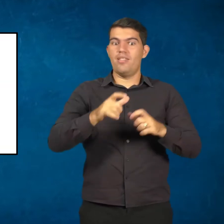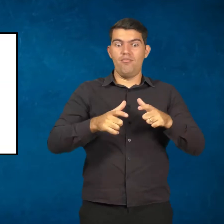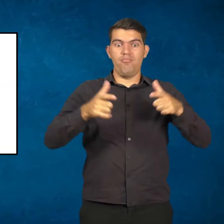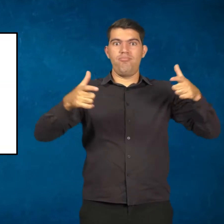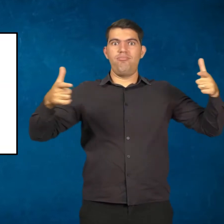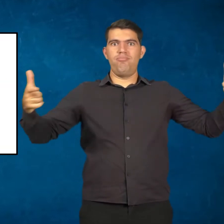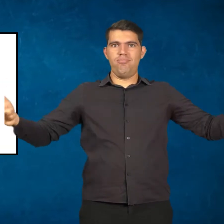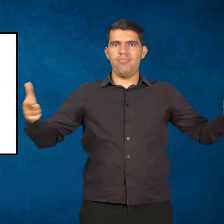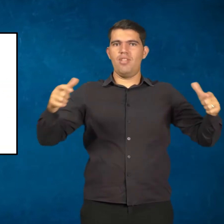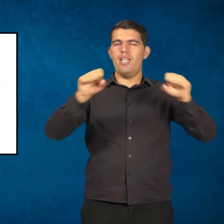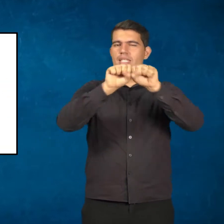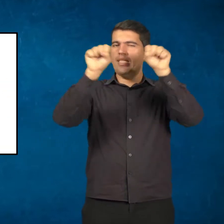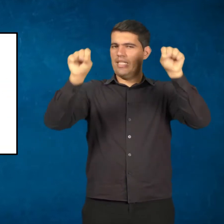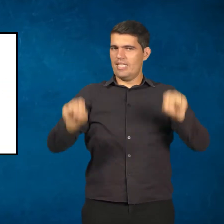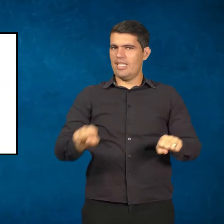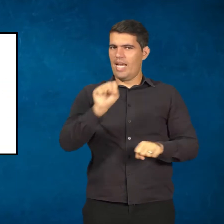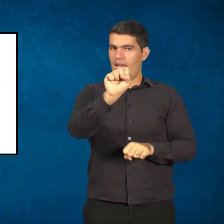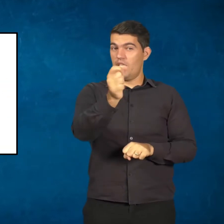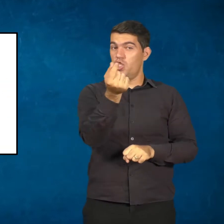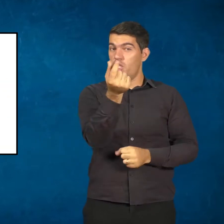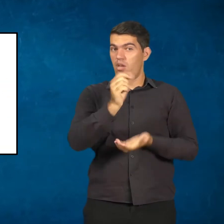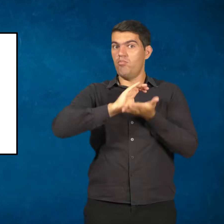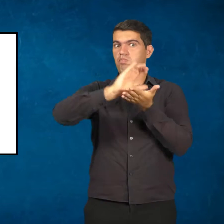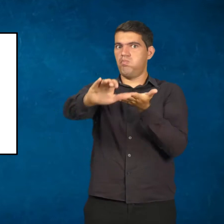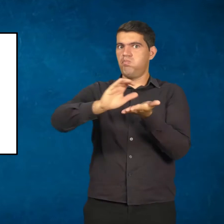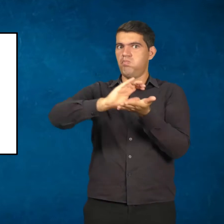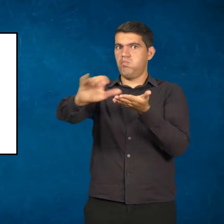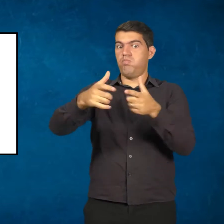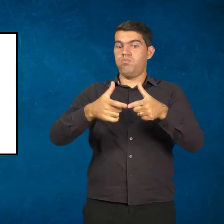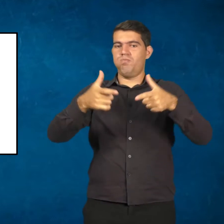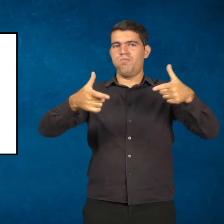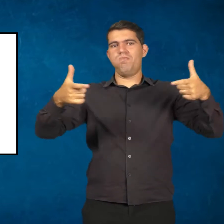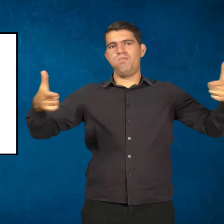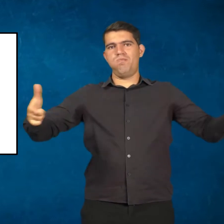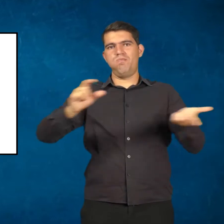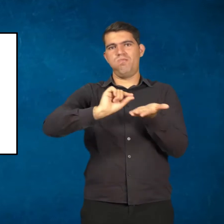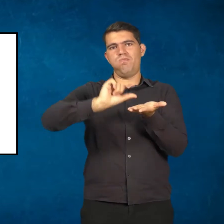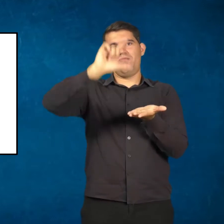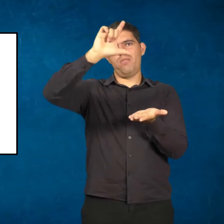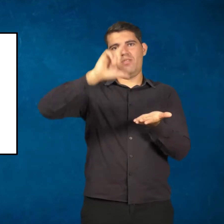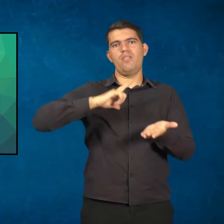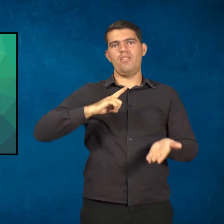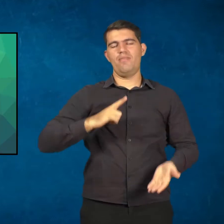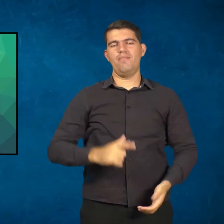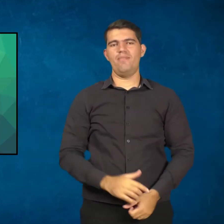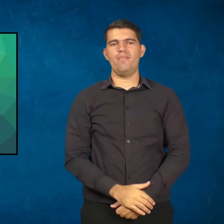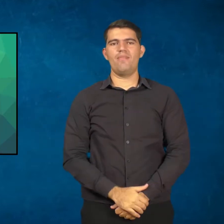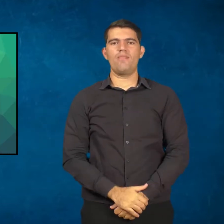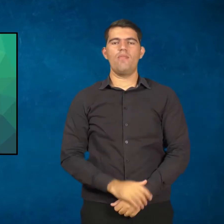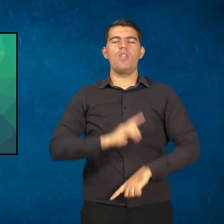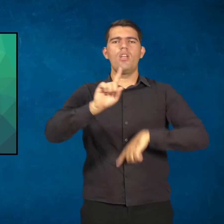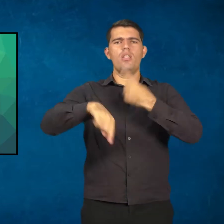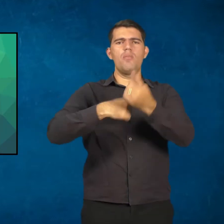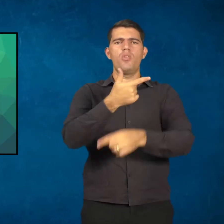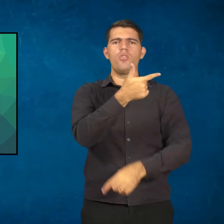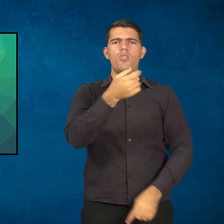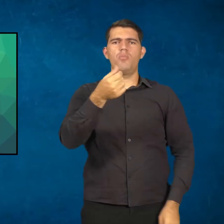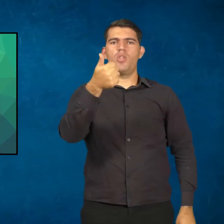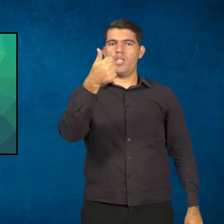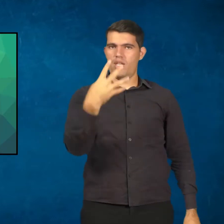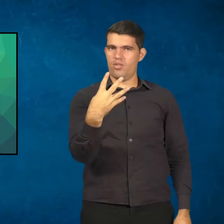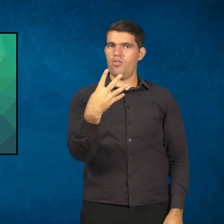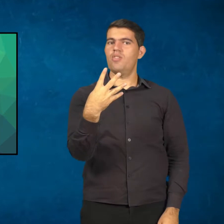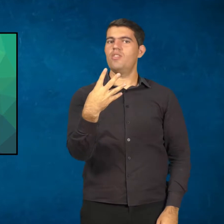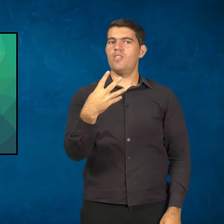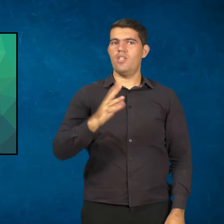destinados ao Senai e outros S's, né, no período de 2011 a 2013. Já em 2014,